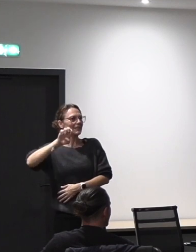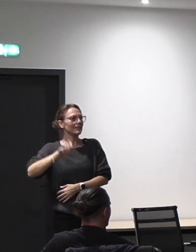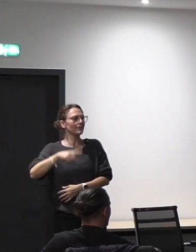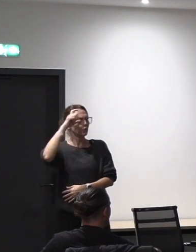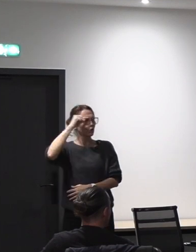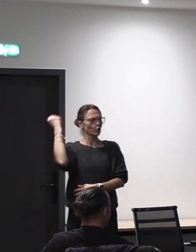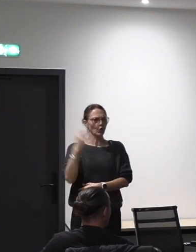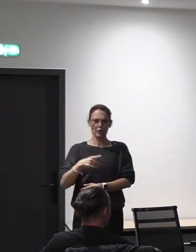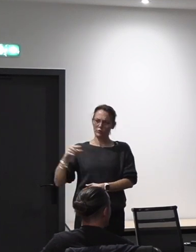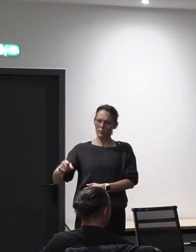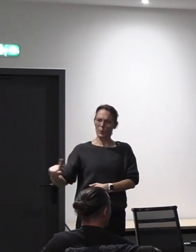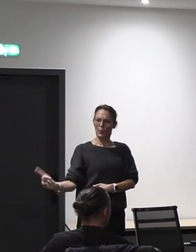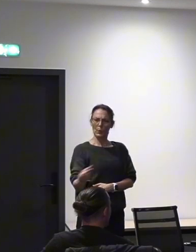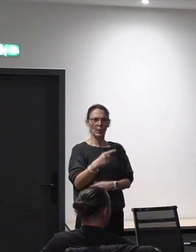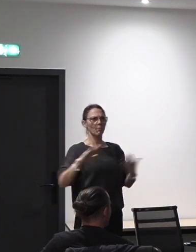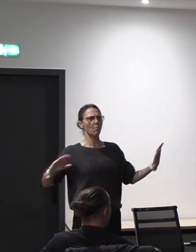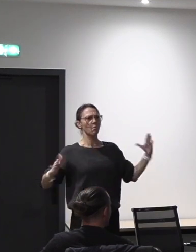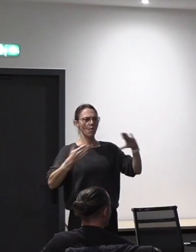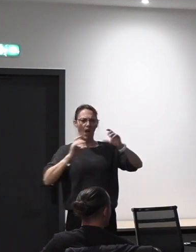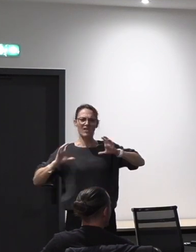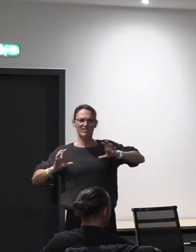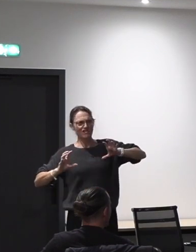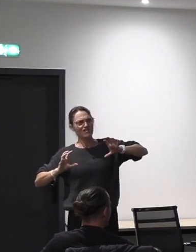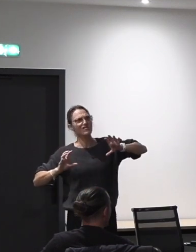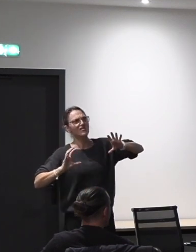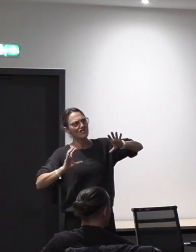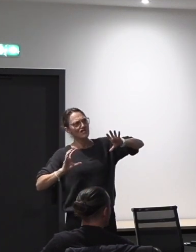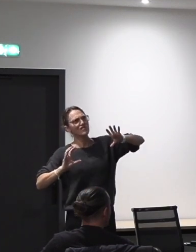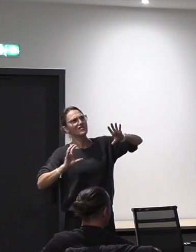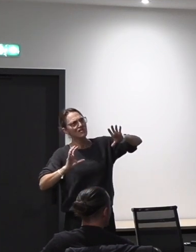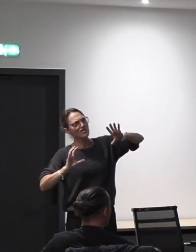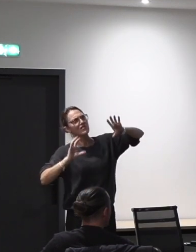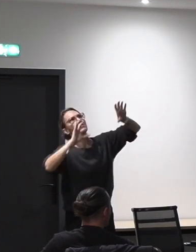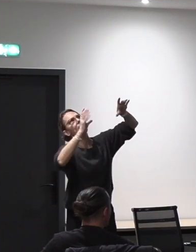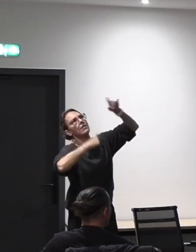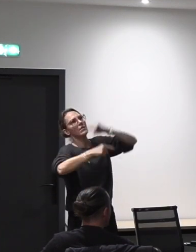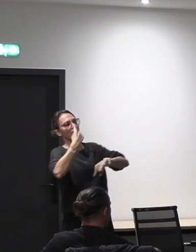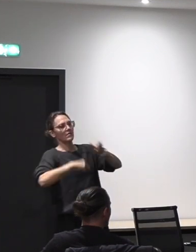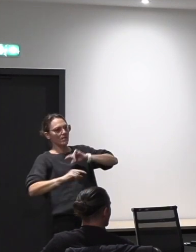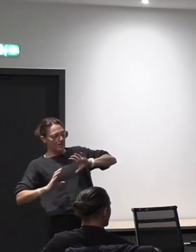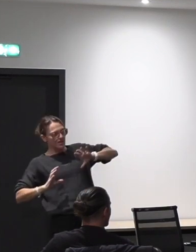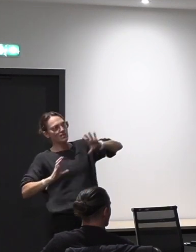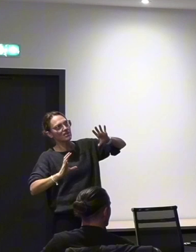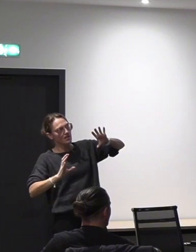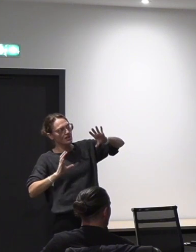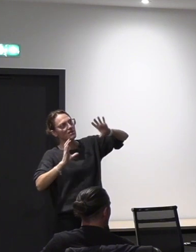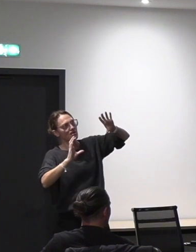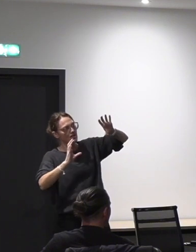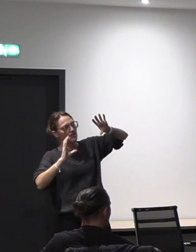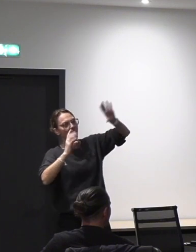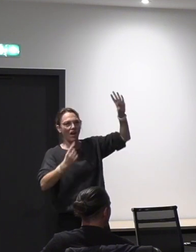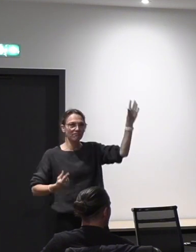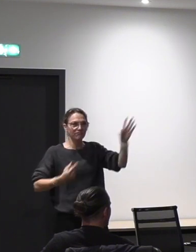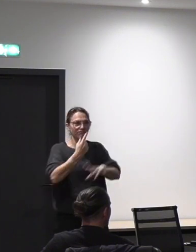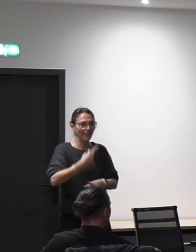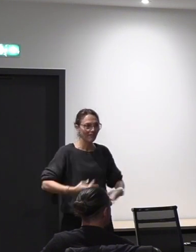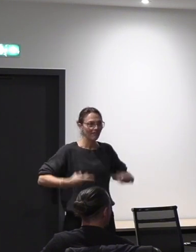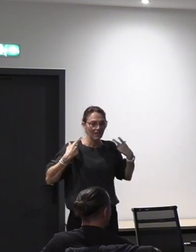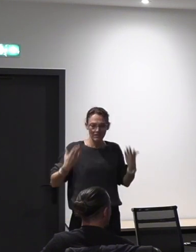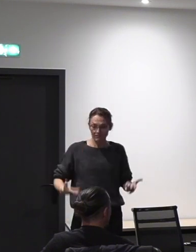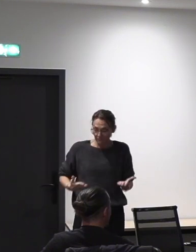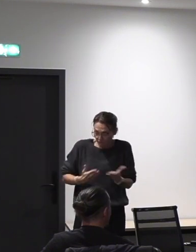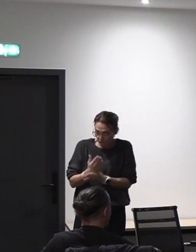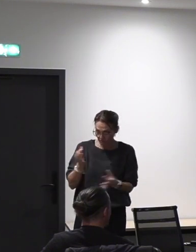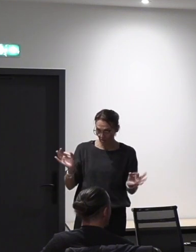à pousser un rocher sur une montagne, et chaque fois qu'il arrive en haut, le rocher retombe et il recommence. C'est une absurdité, autant ça n'a